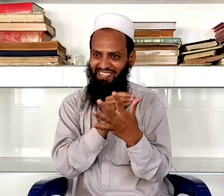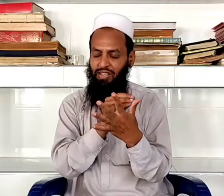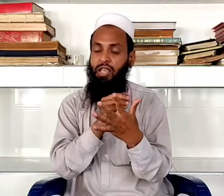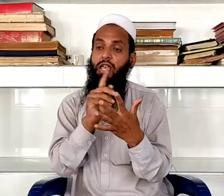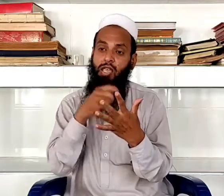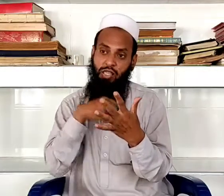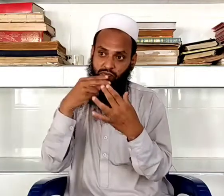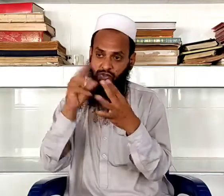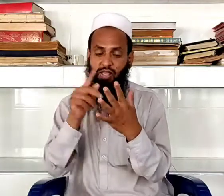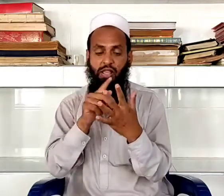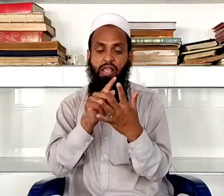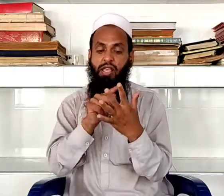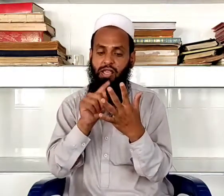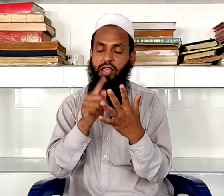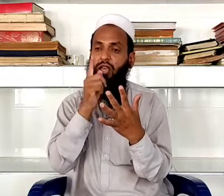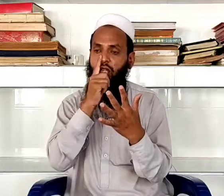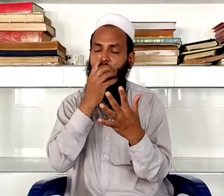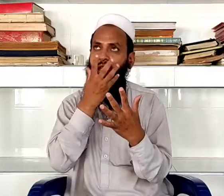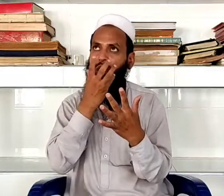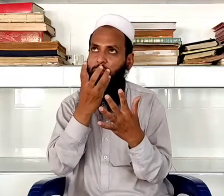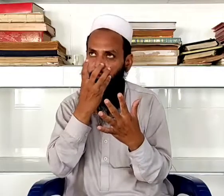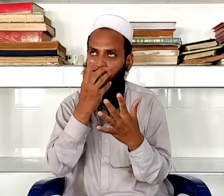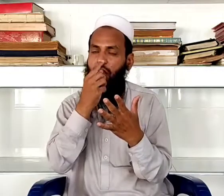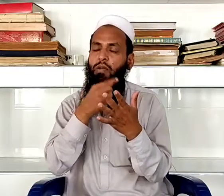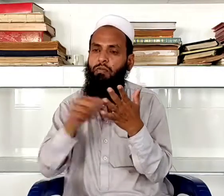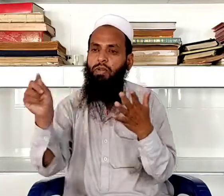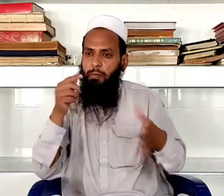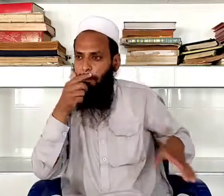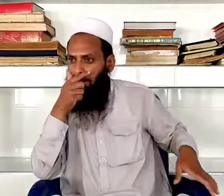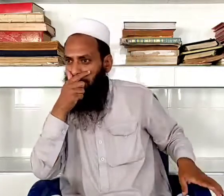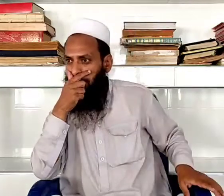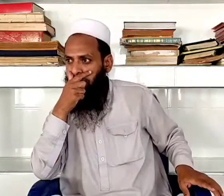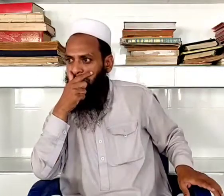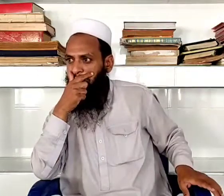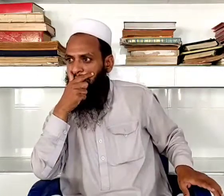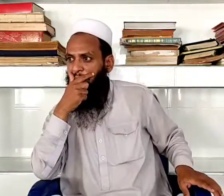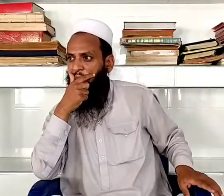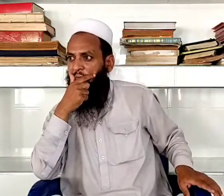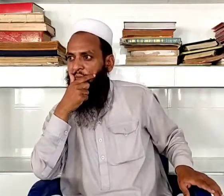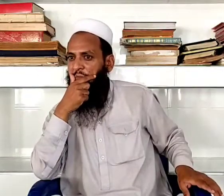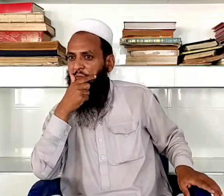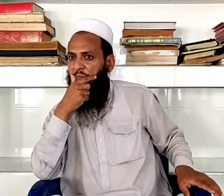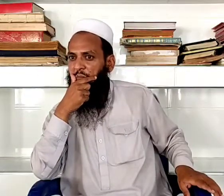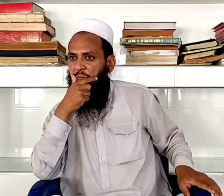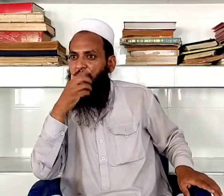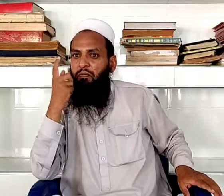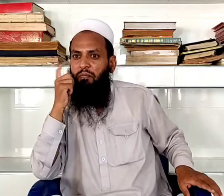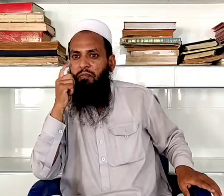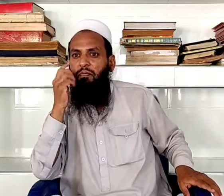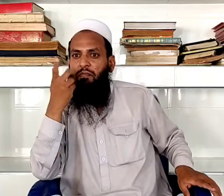दामाद ने एक शरफ जनाबे सैयदना अली मुर्तदा रजी अल्लाह तआला अन्हु नूं हासिल होया। इत्थे इक होर